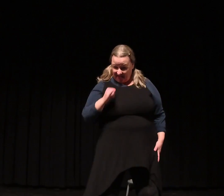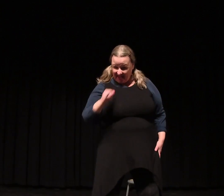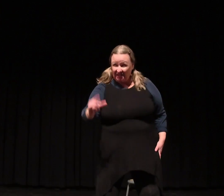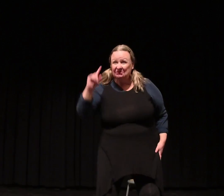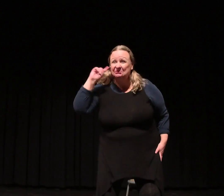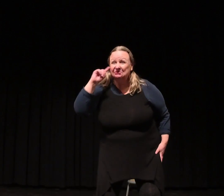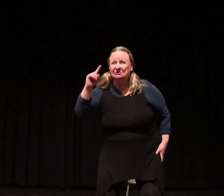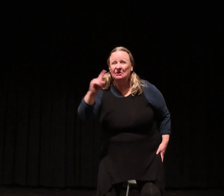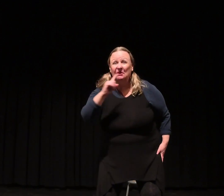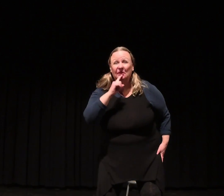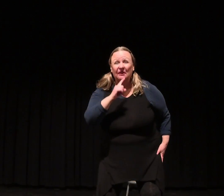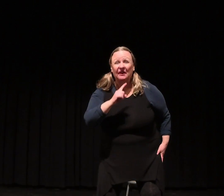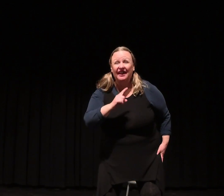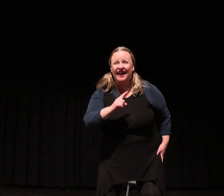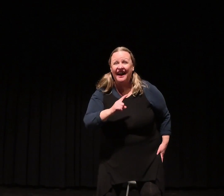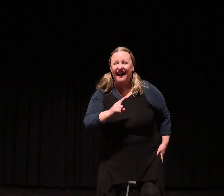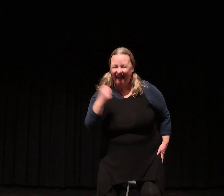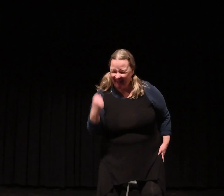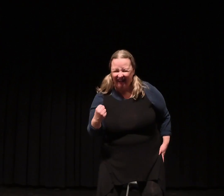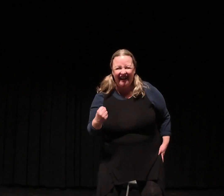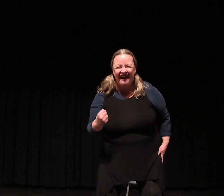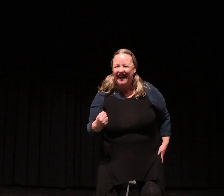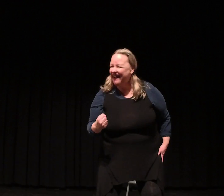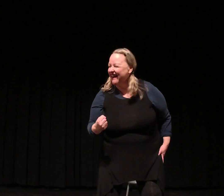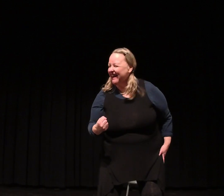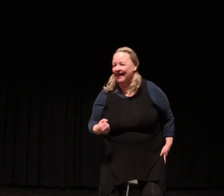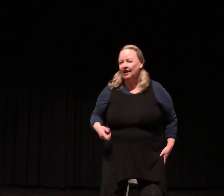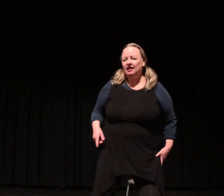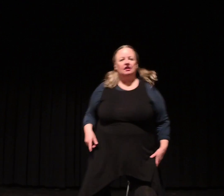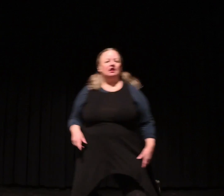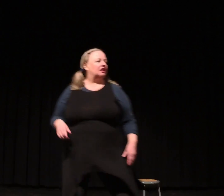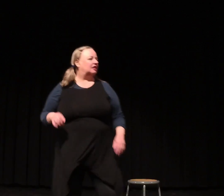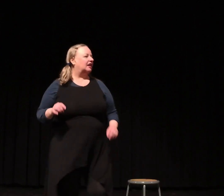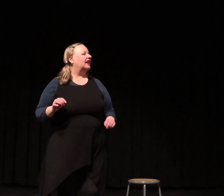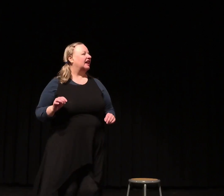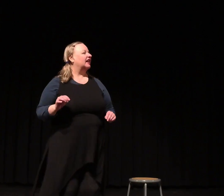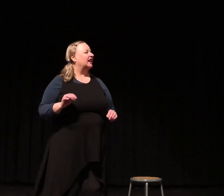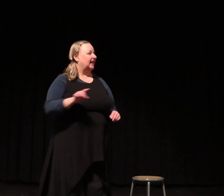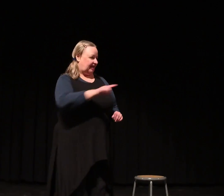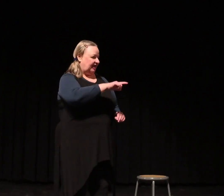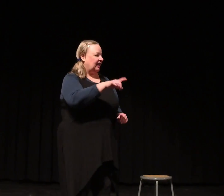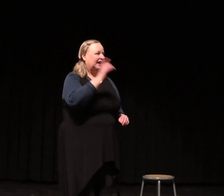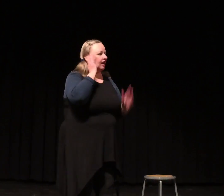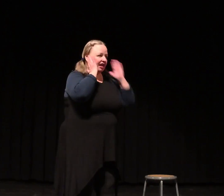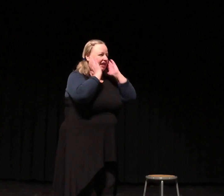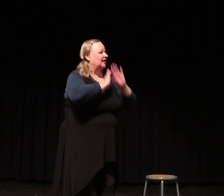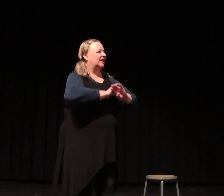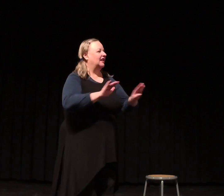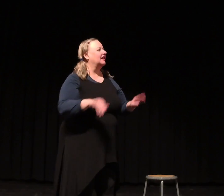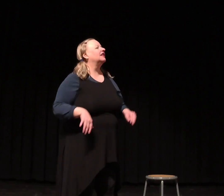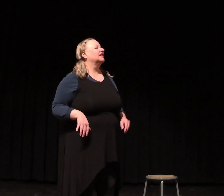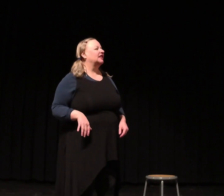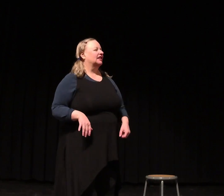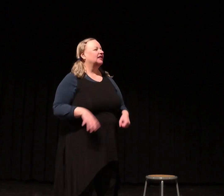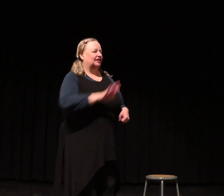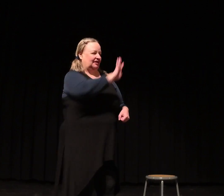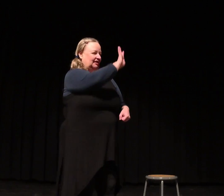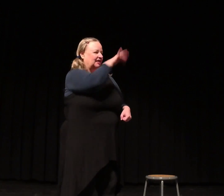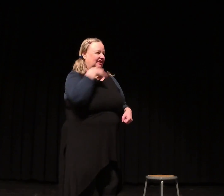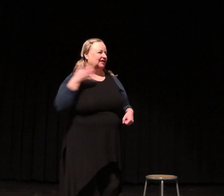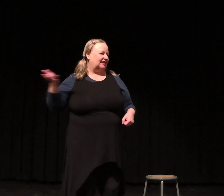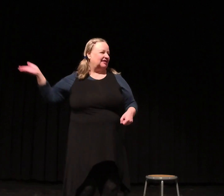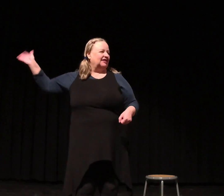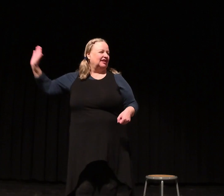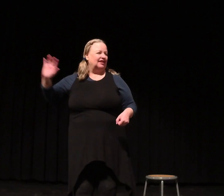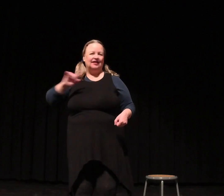Hein? Fait que l'arbre, il est comme moi. Il est sourd comme moi. Yes, sir. Ouais, vous entendez pas, vous,